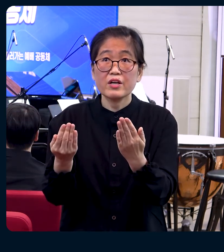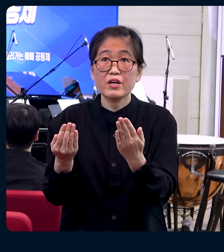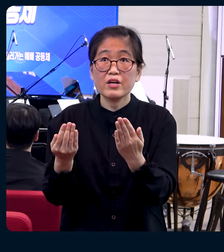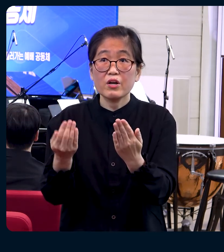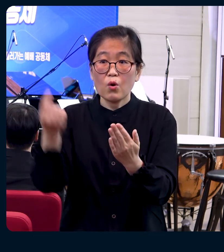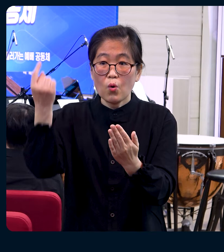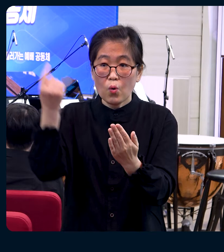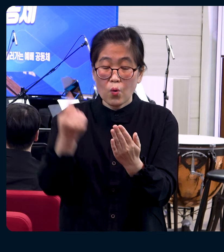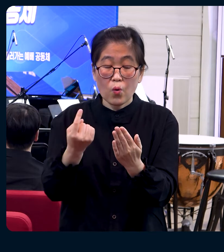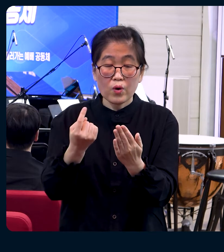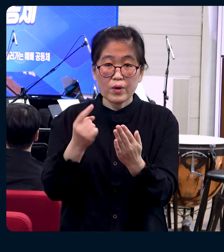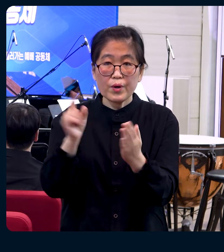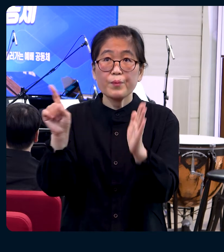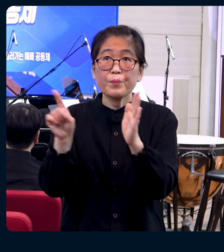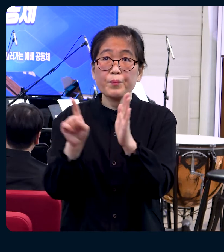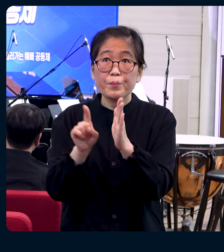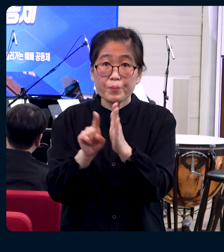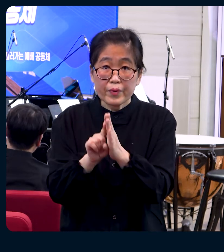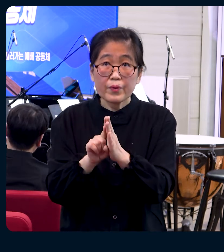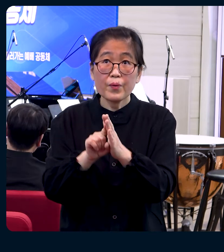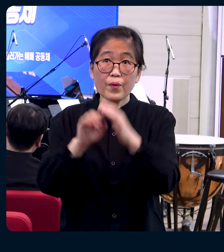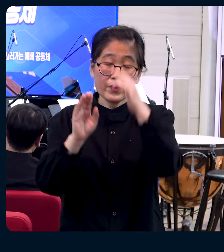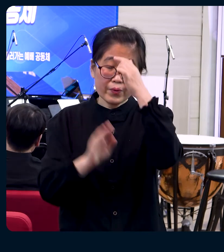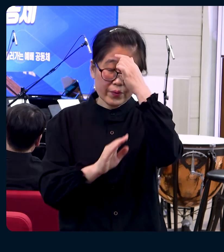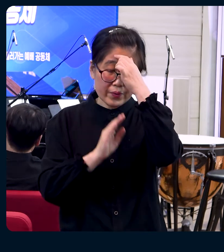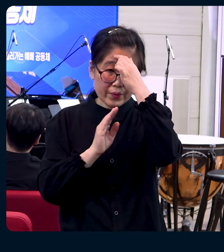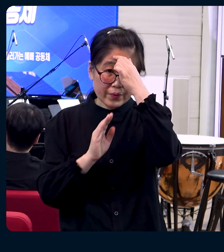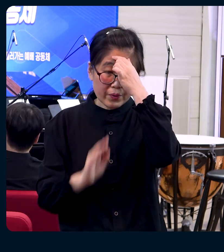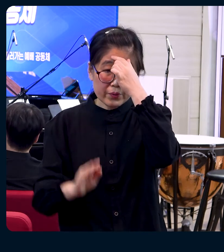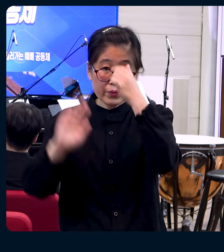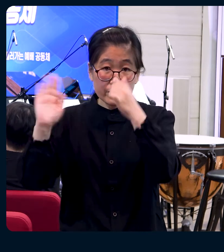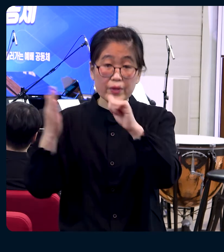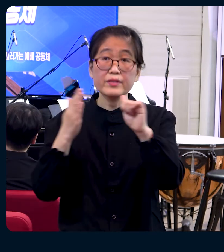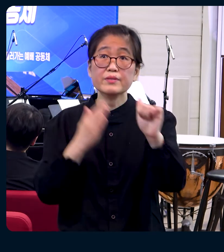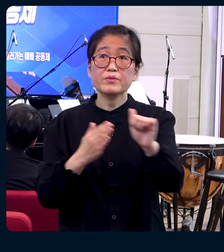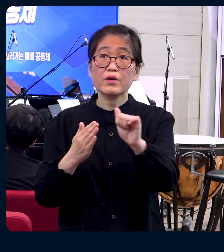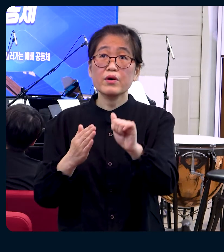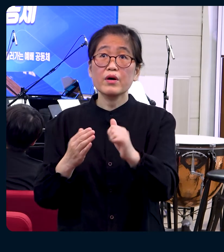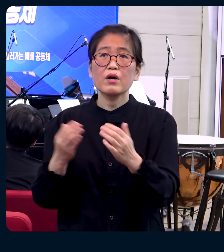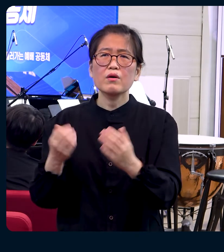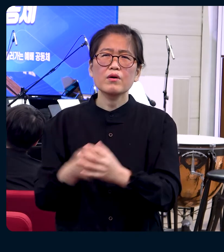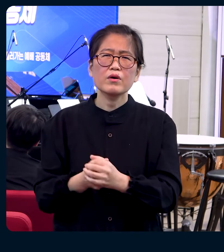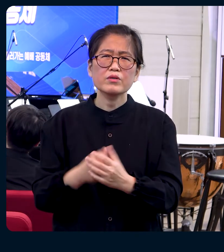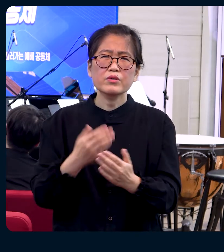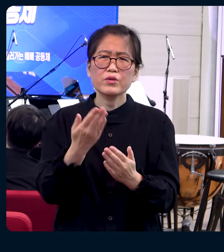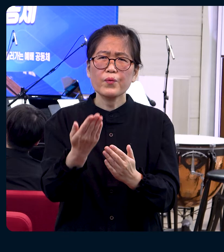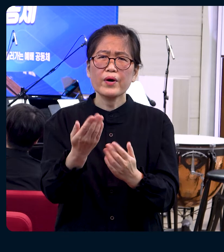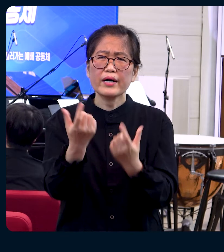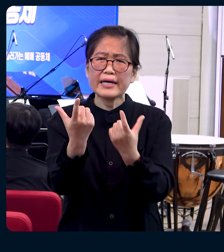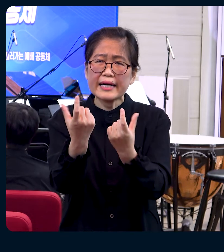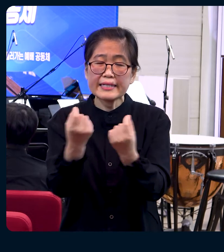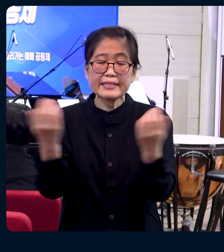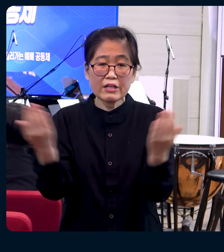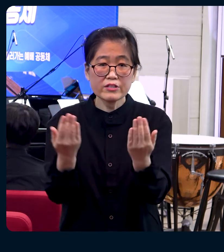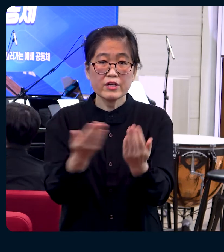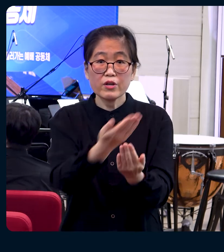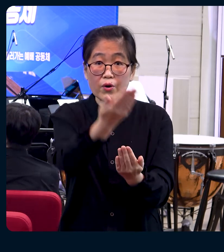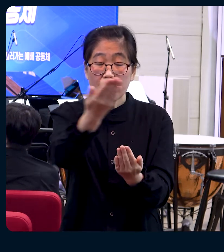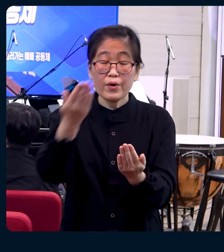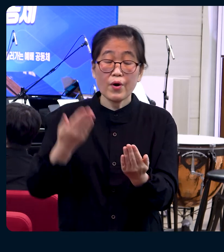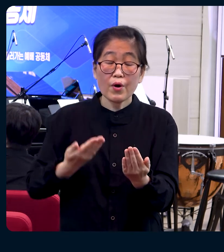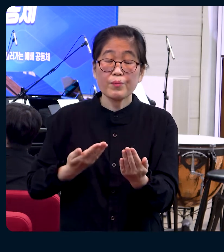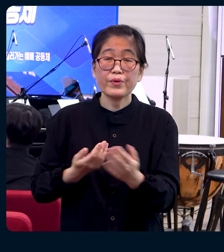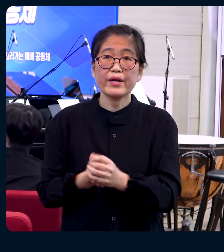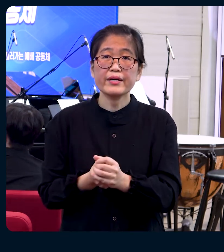오고 있음을 믿고 살아갈 성도 될 줄로 믿습니다. 이 역사가 저와 여러분들에게 임하시길